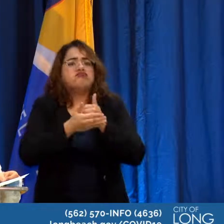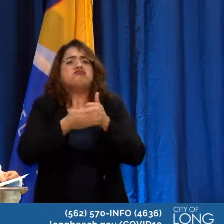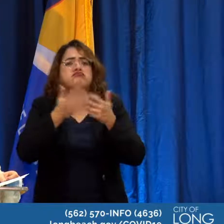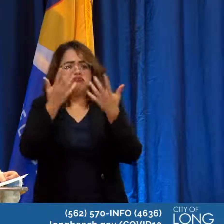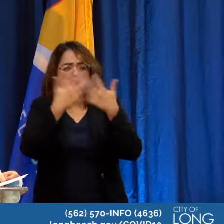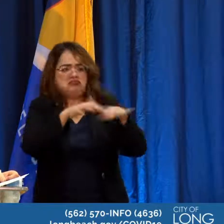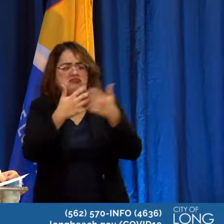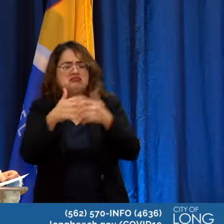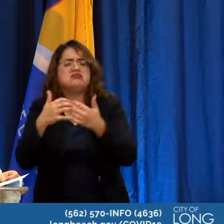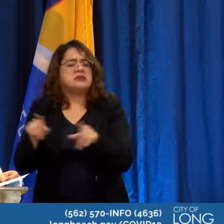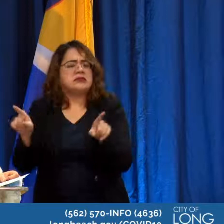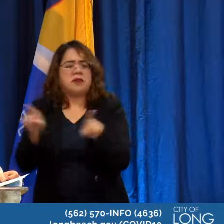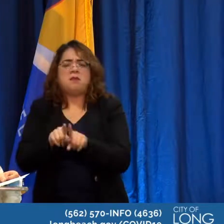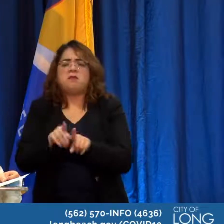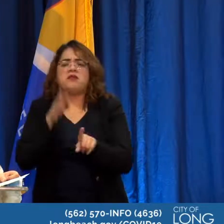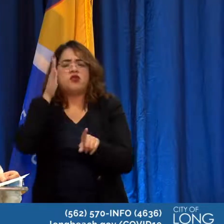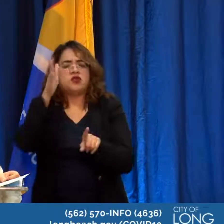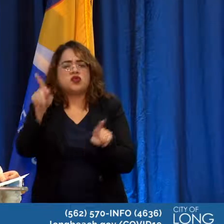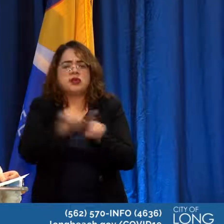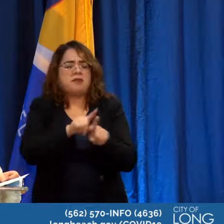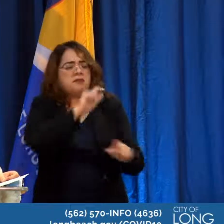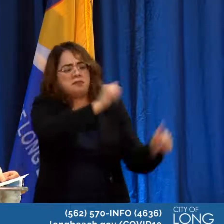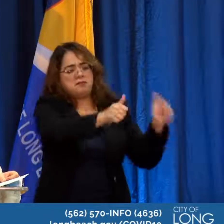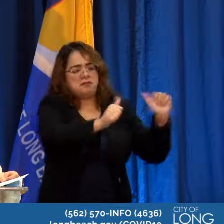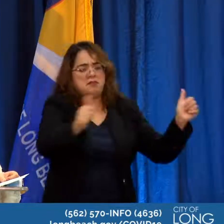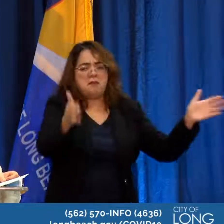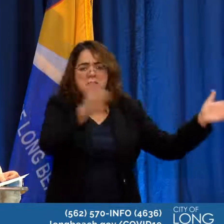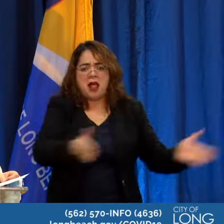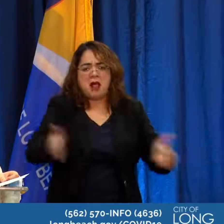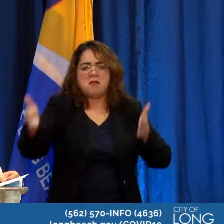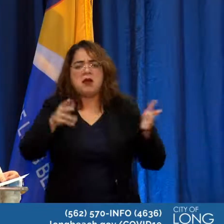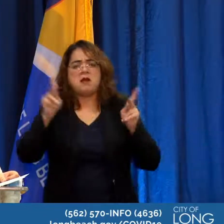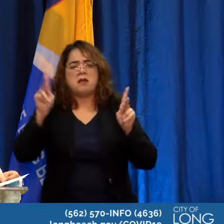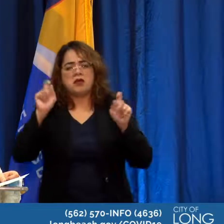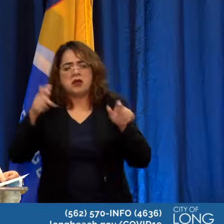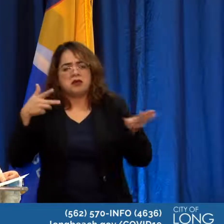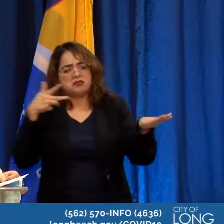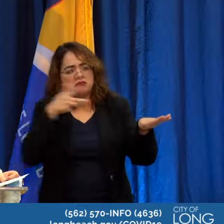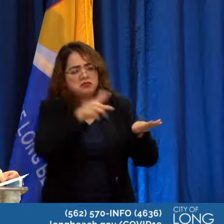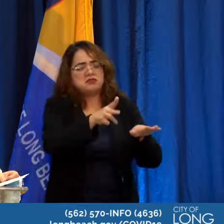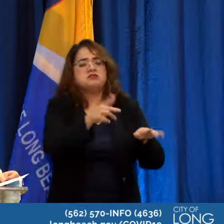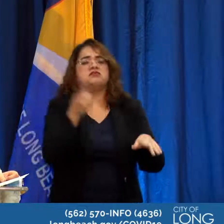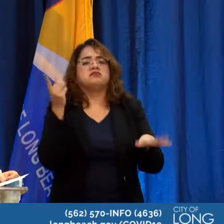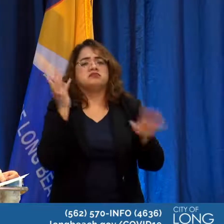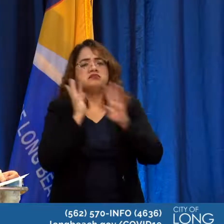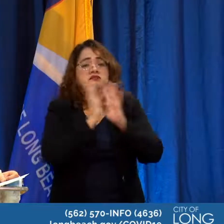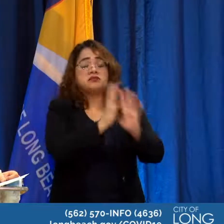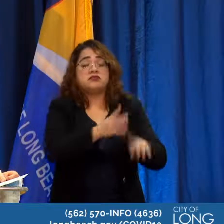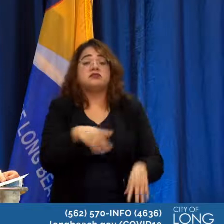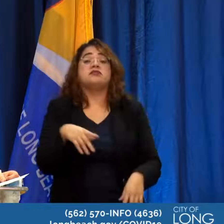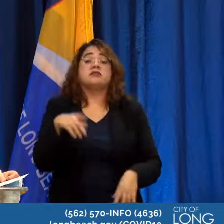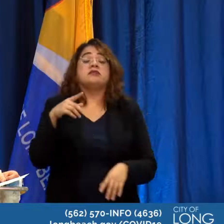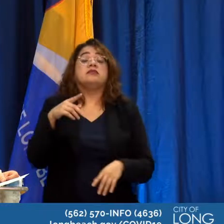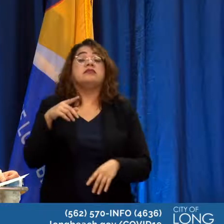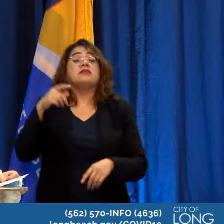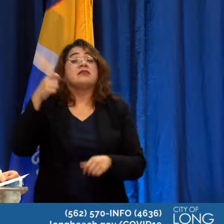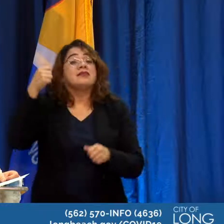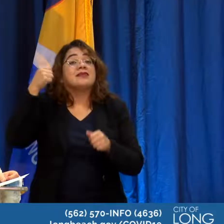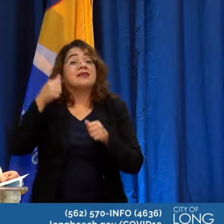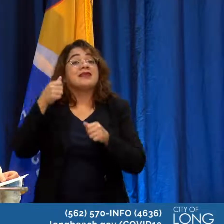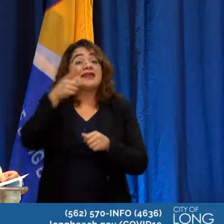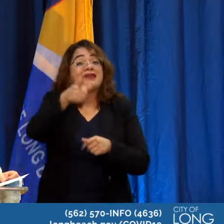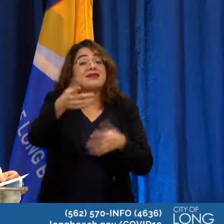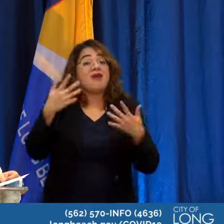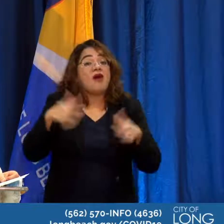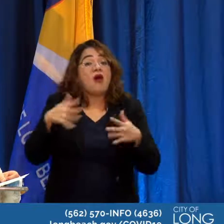H1N1, que recuerden también estuvo aquí. Y si recibió una vacuna contra la gripe en uno de nuestros sitios este